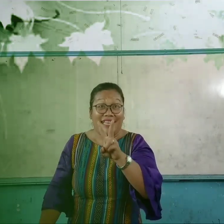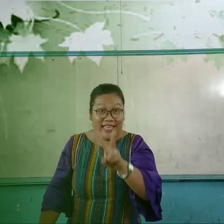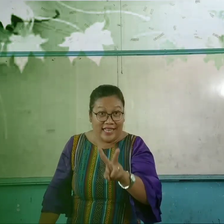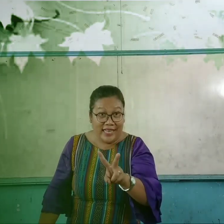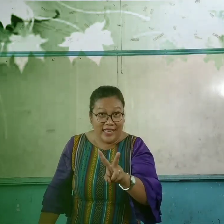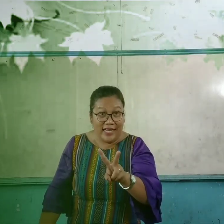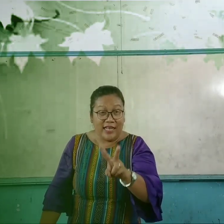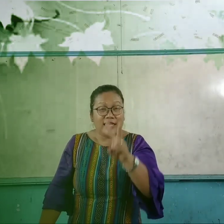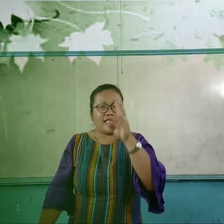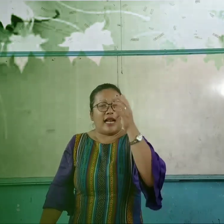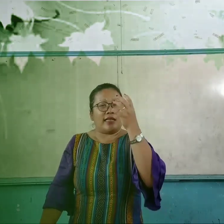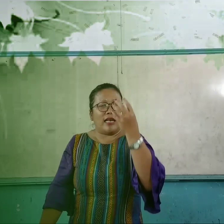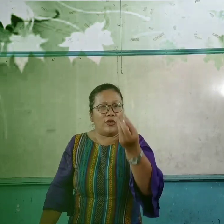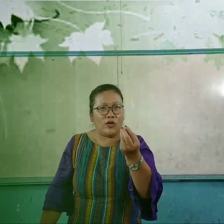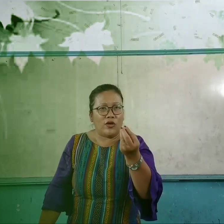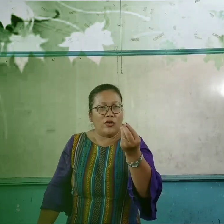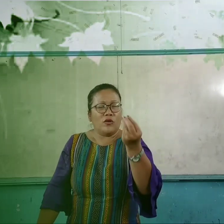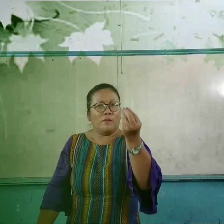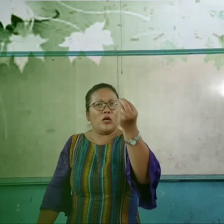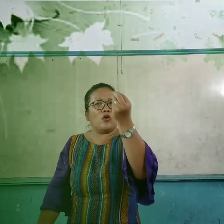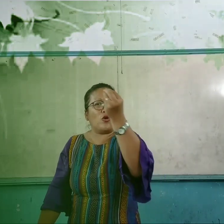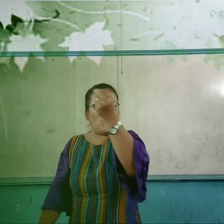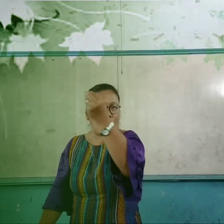tadi, sel telur meluruh